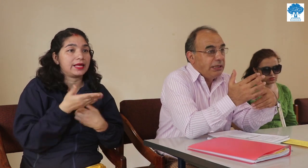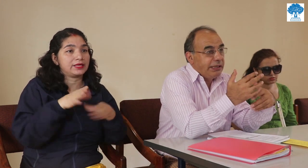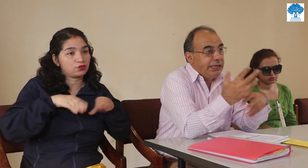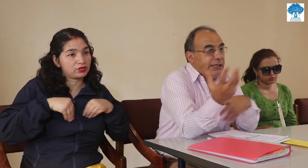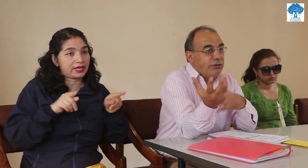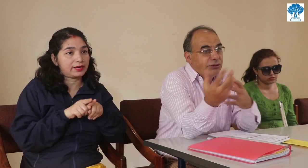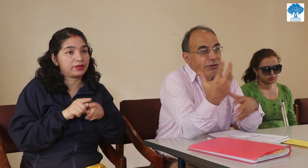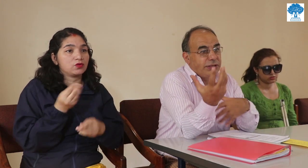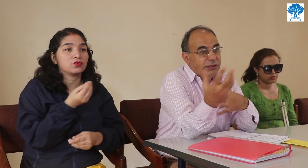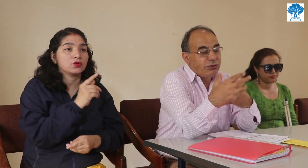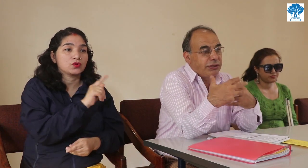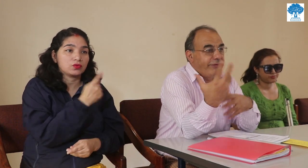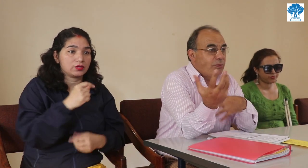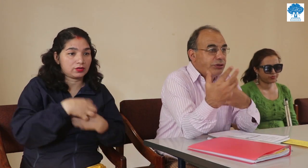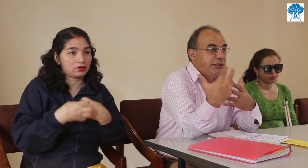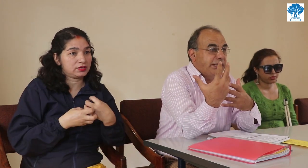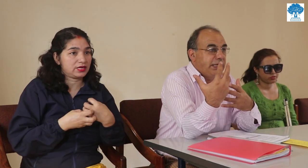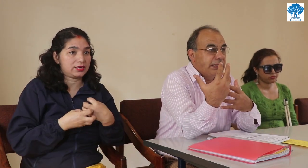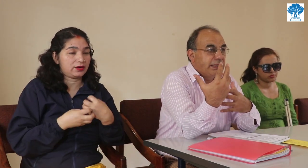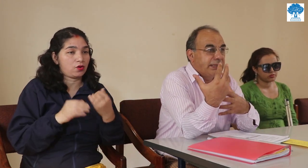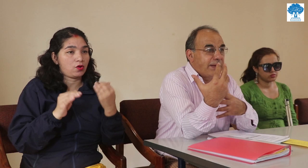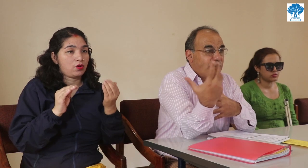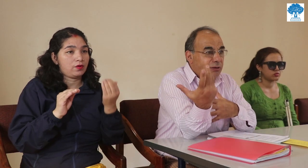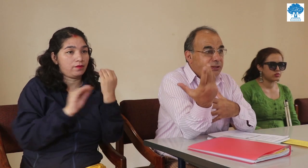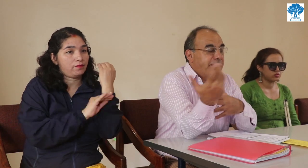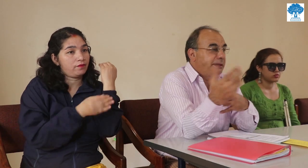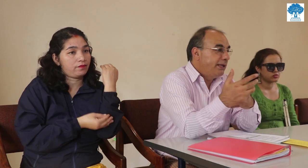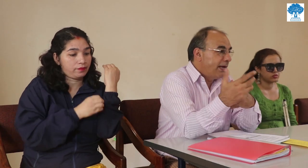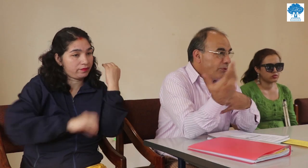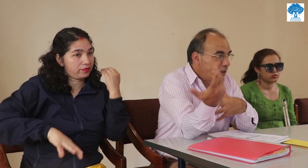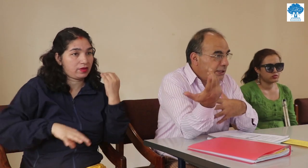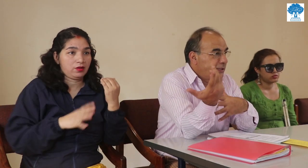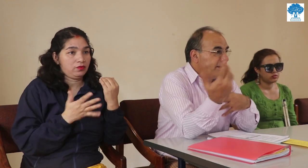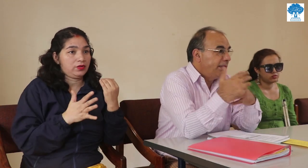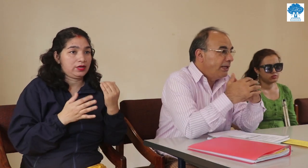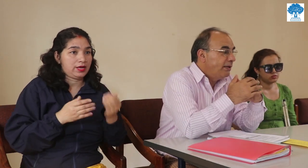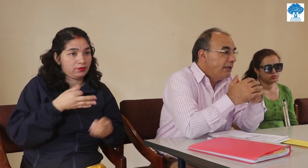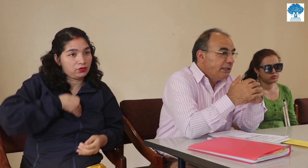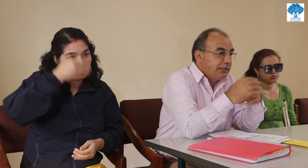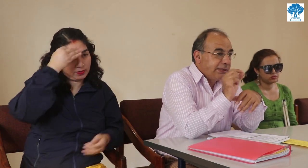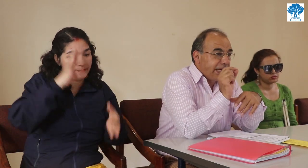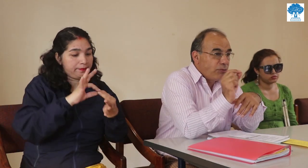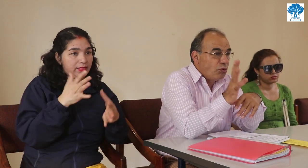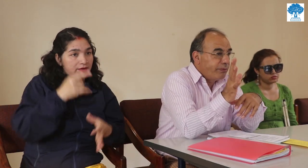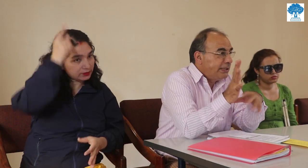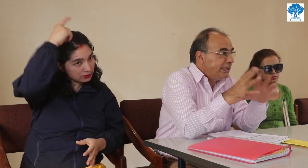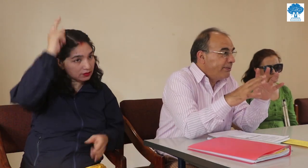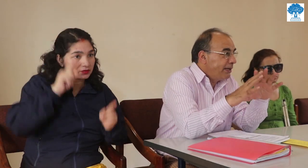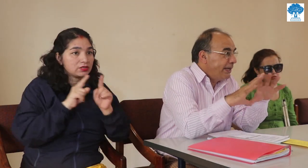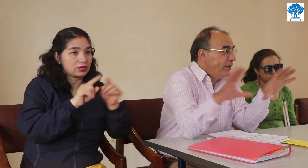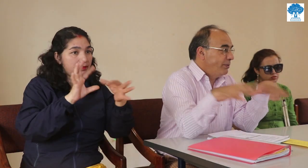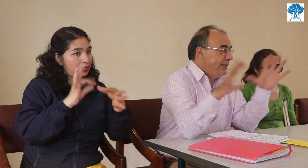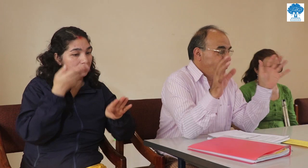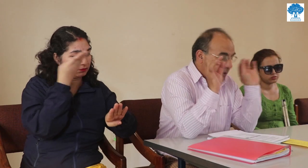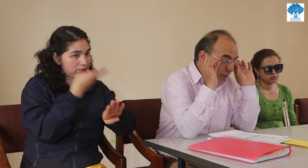पनि केही केही कन्ट्रीहरूले चाहिँ यो सेफ एबोर्सन चाहिँ हाम्रो धर्मसँग मिल्दैन हाम्रो संस्कृतिसँग मिल्दैन त्यसमा चाहिँ हाम्रो नोट अफ डिसेन्ट